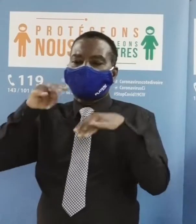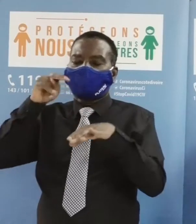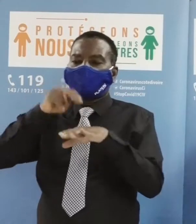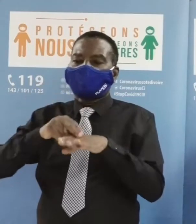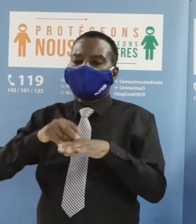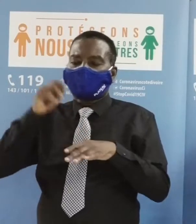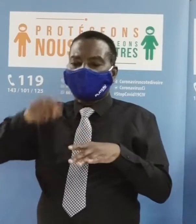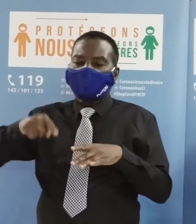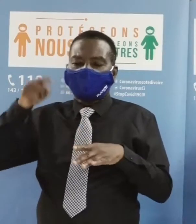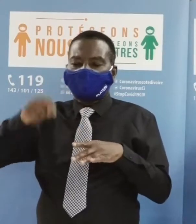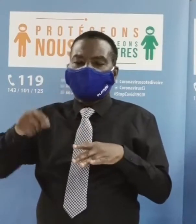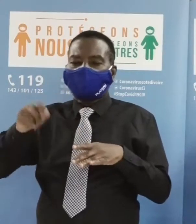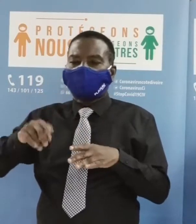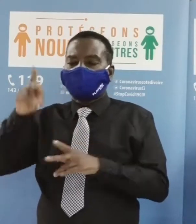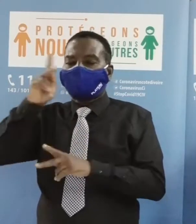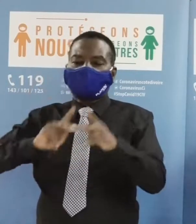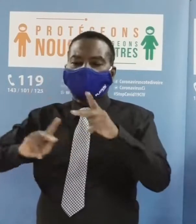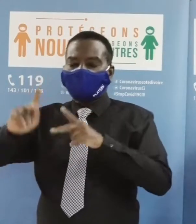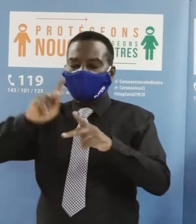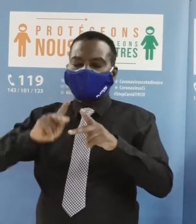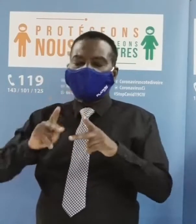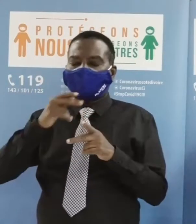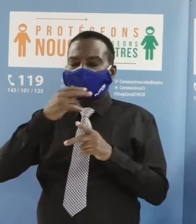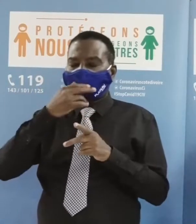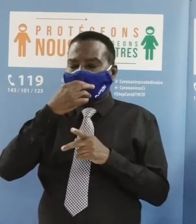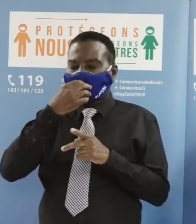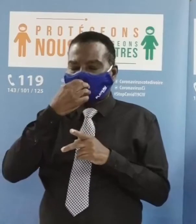nécessaire des populations